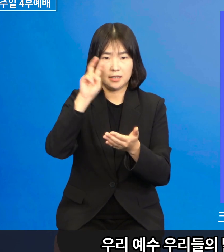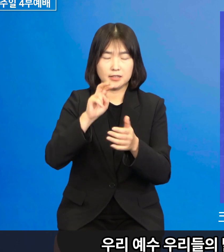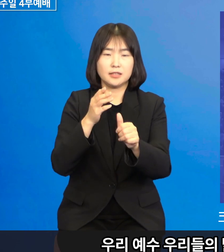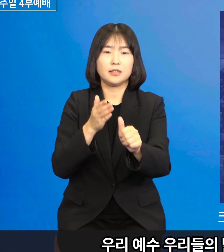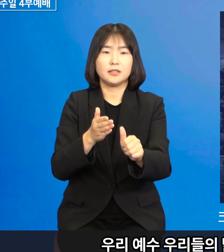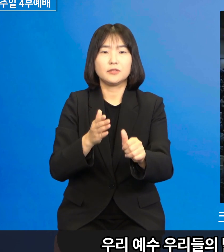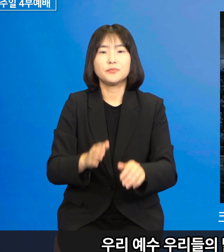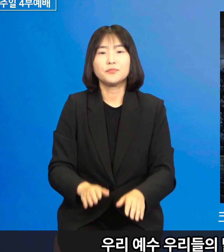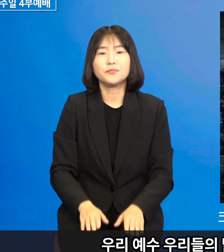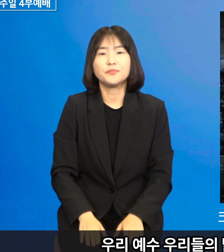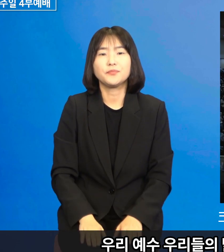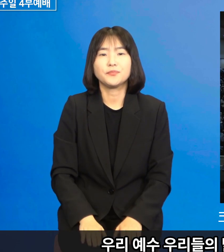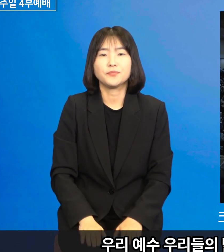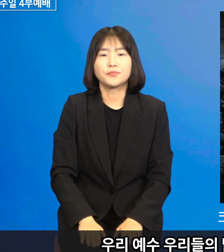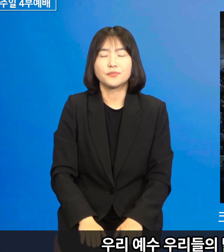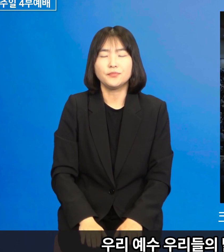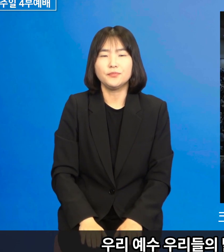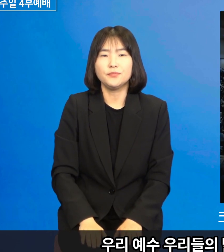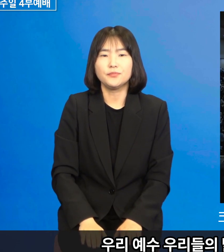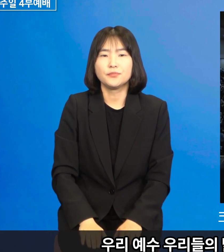찬양하겠습니다.